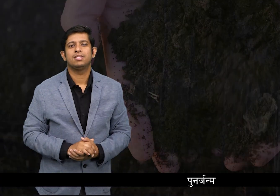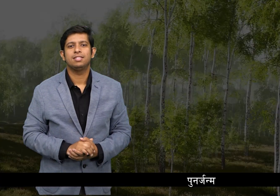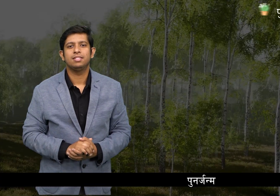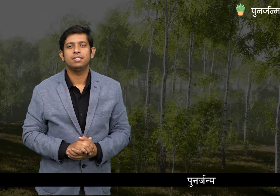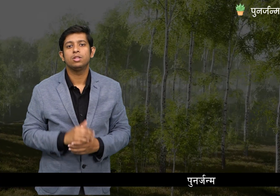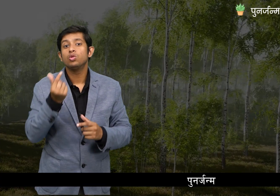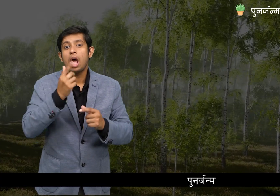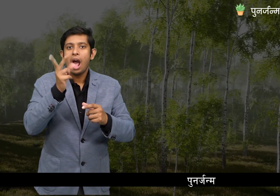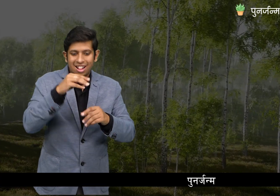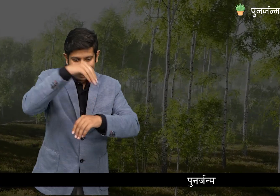पुनर्जन्म,